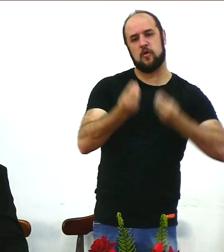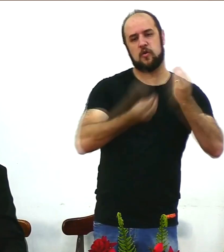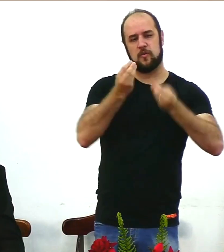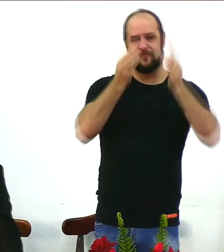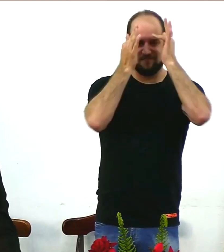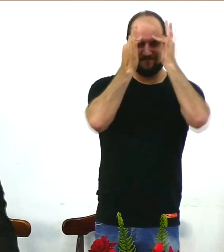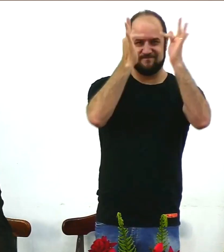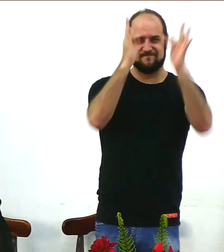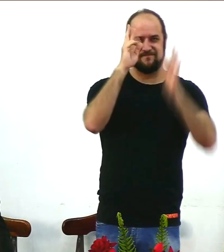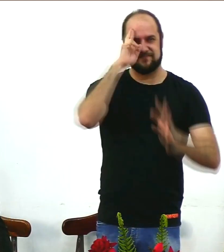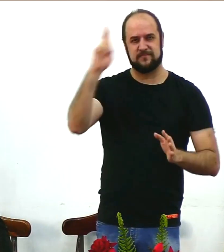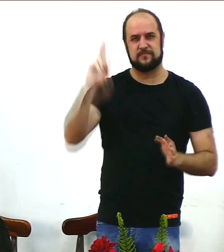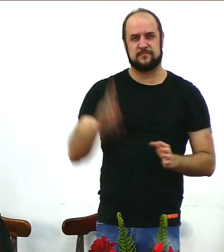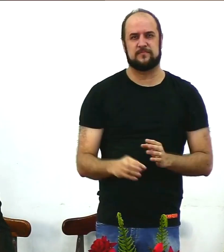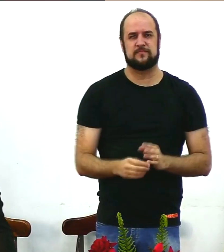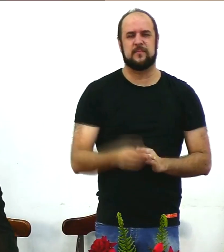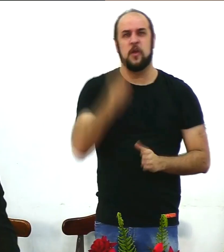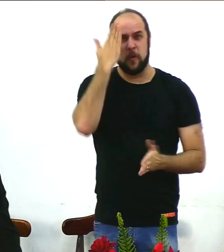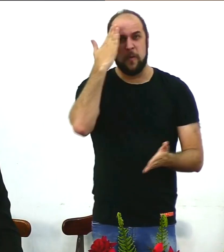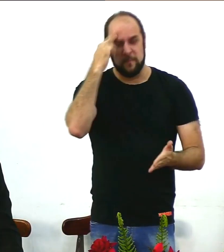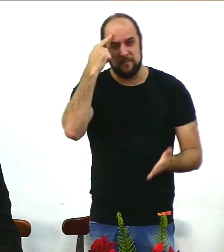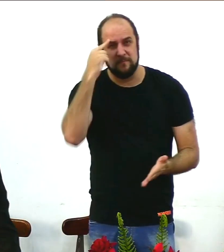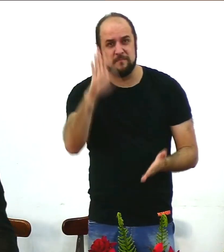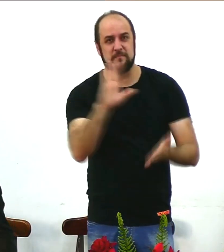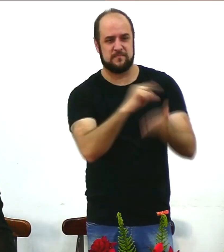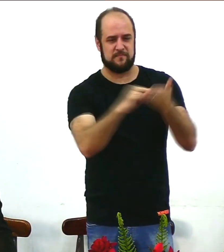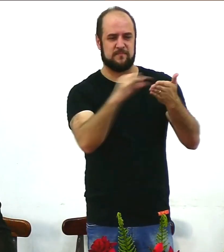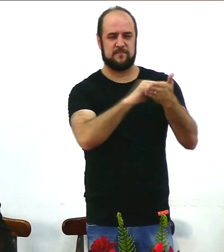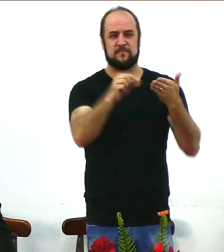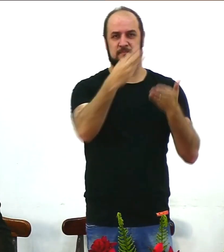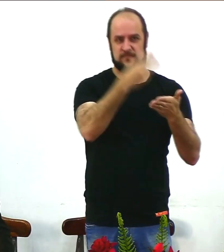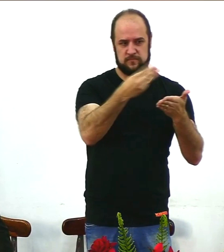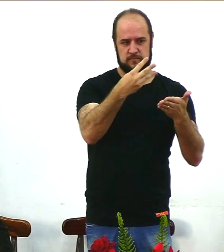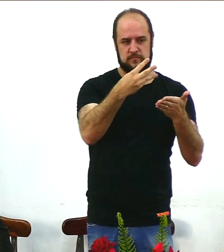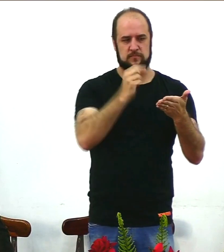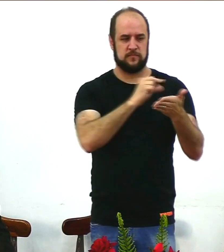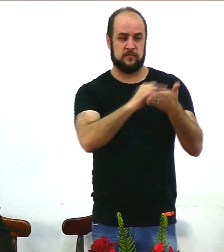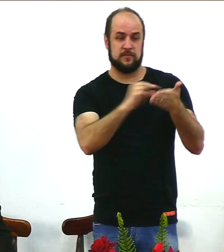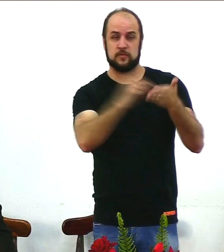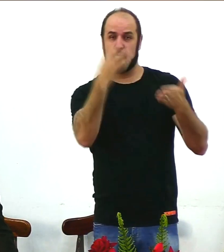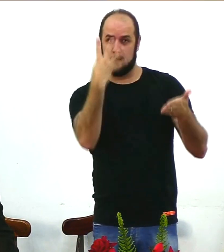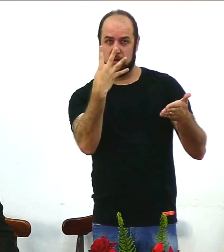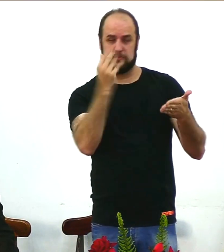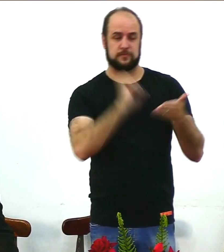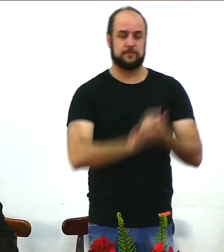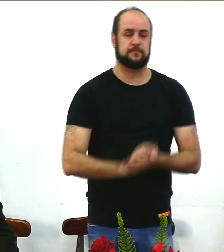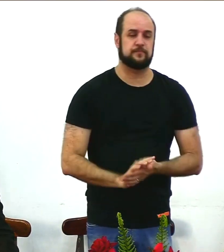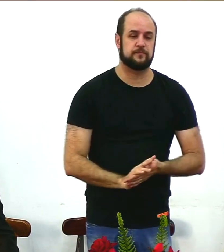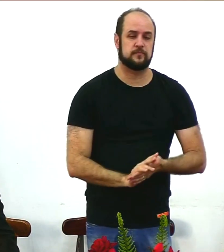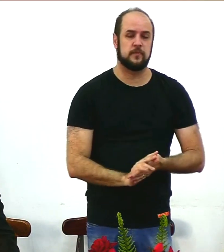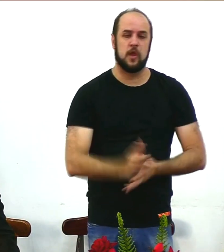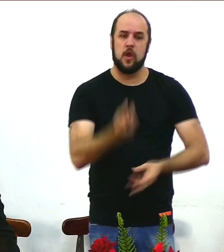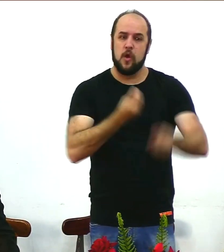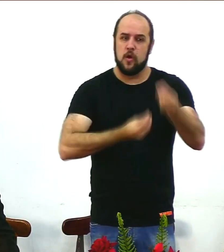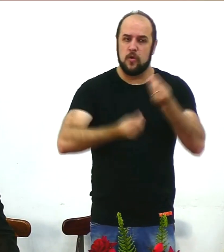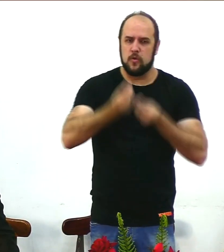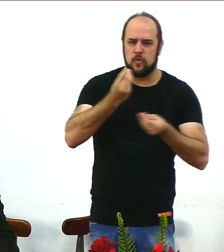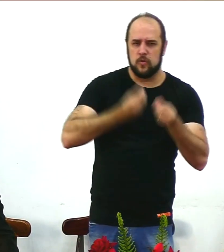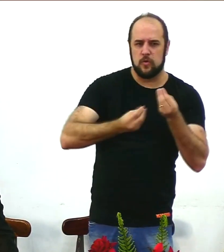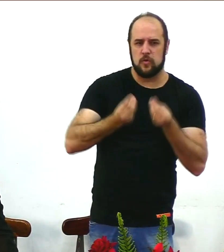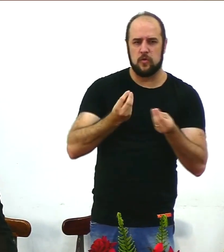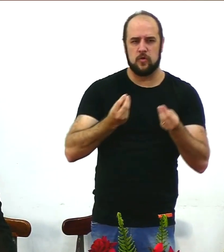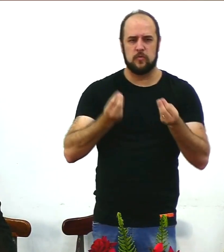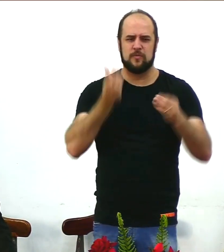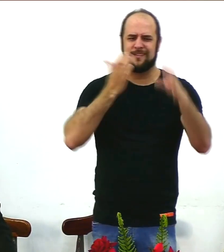do quanto foram felizes. Mas talvez enquanto estivessem vivendo lá em Jerusalém, eles não se davam conta